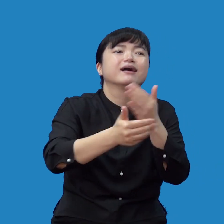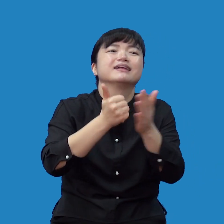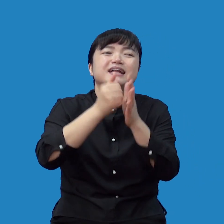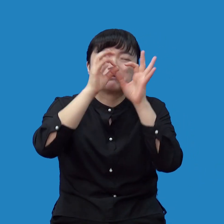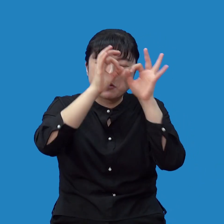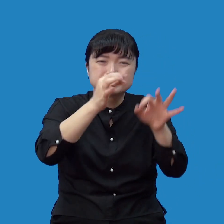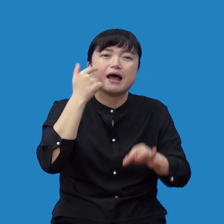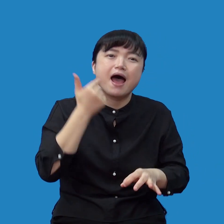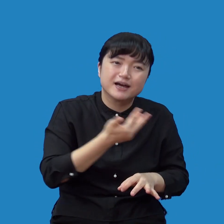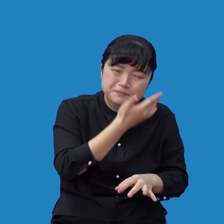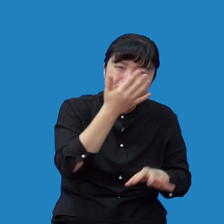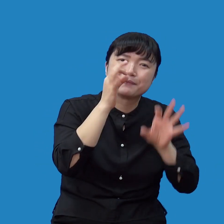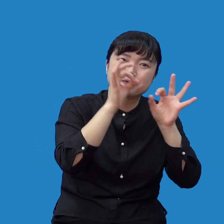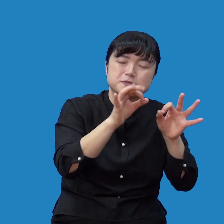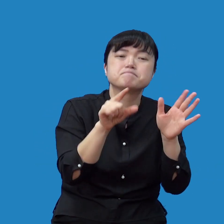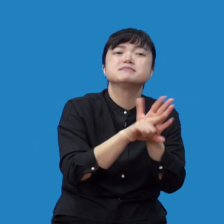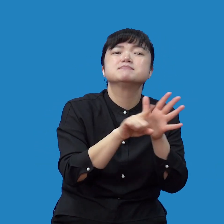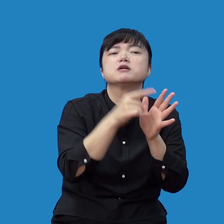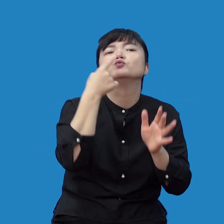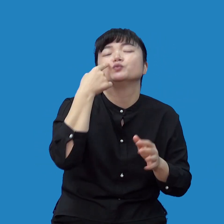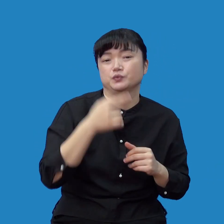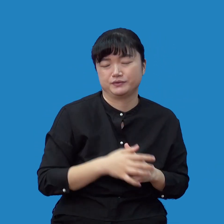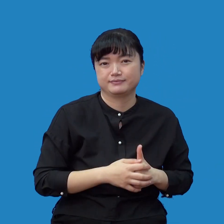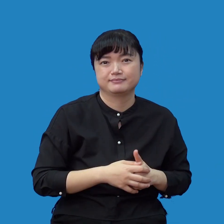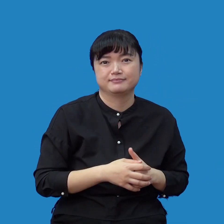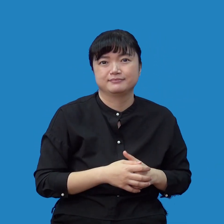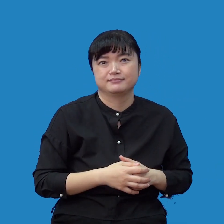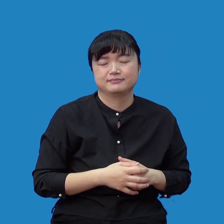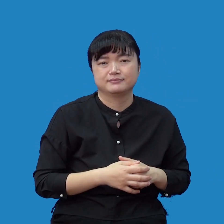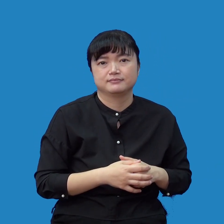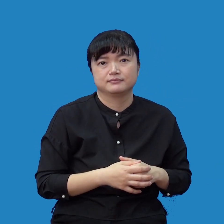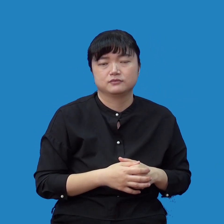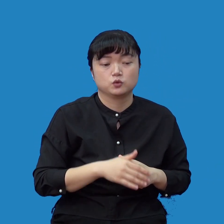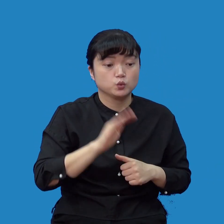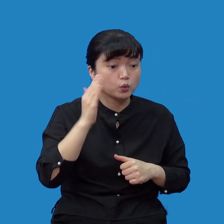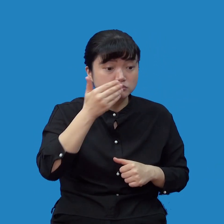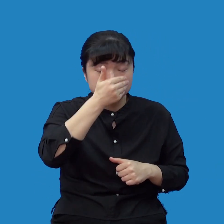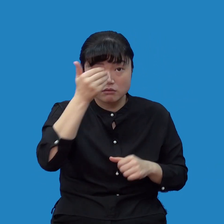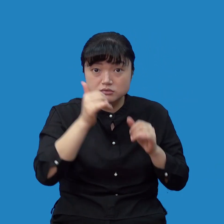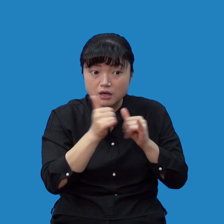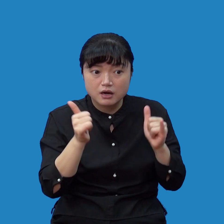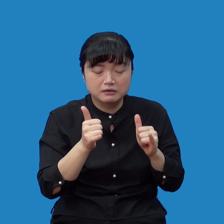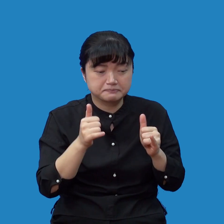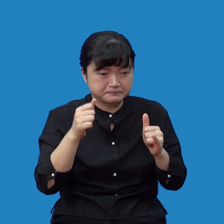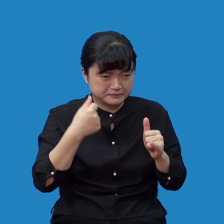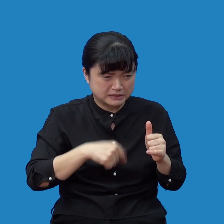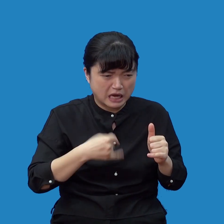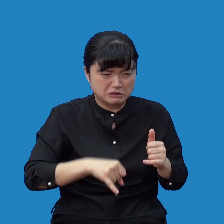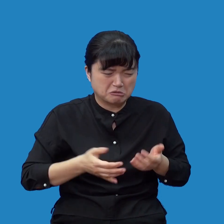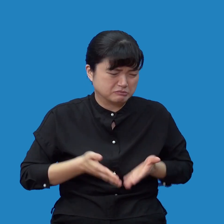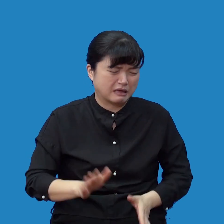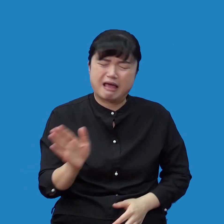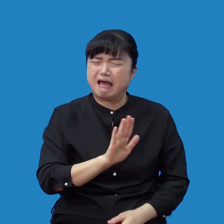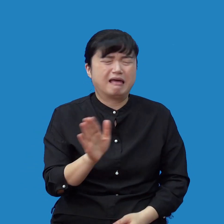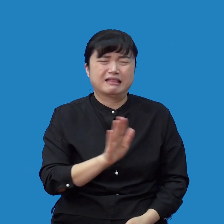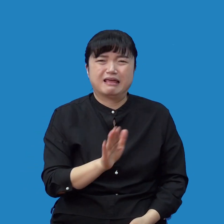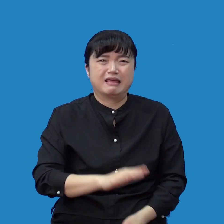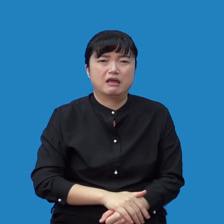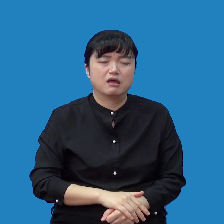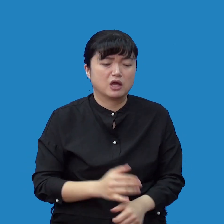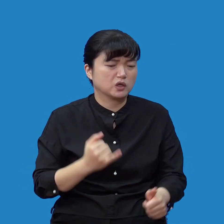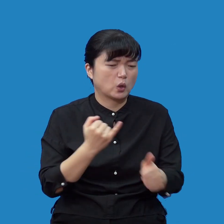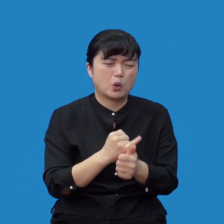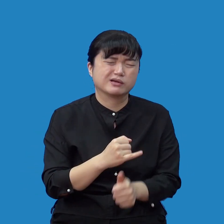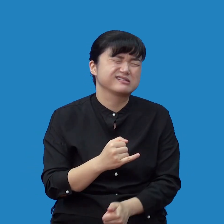바라보시는, 아름답게 보시는 이 믿음의 눈인데요. 요즘 젊은 세대들은 자녀를 낳지 않으려는 경향이 많습니다. 사실